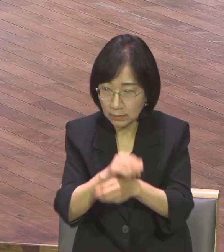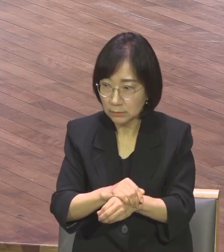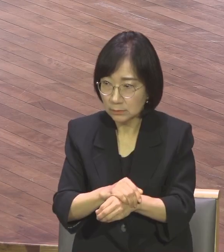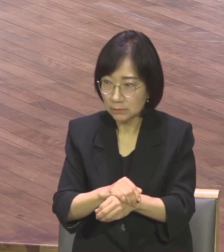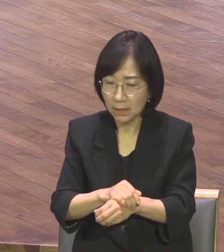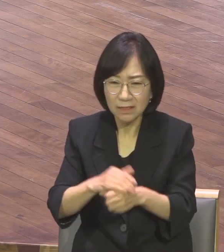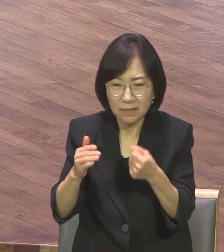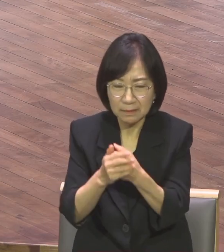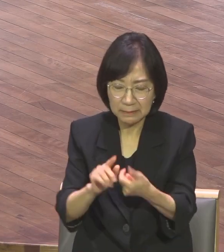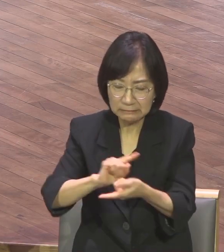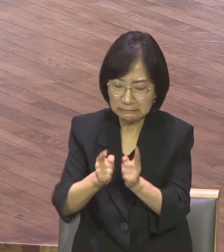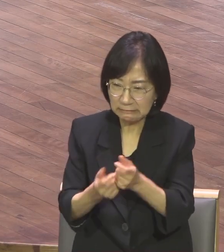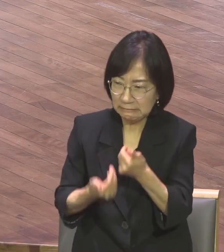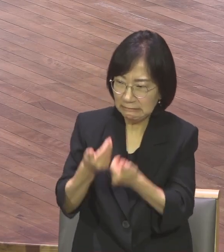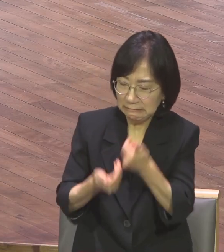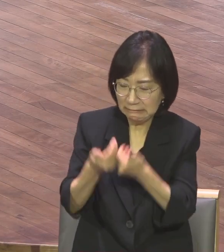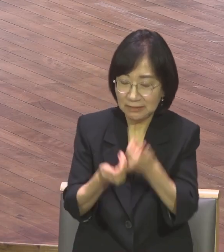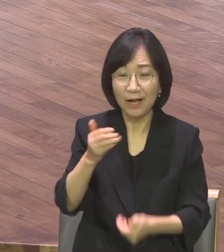가게 만들지요.